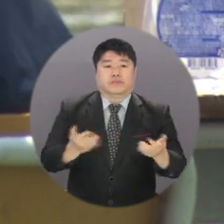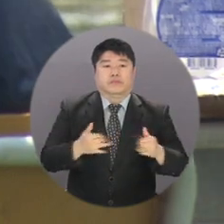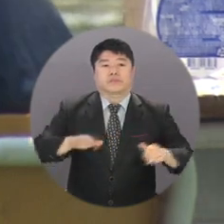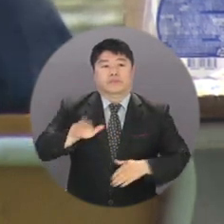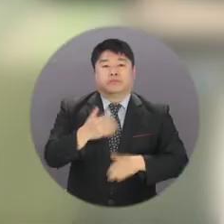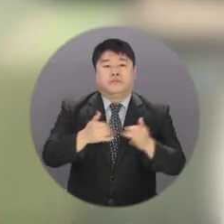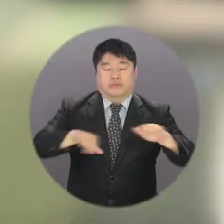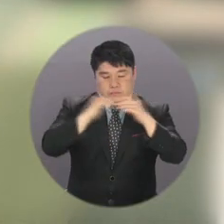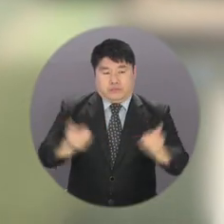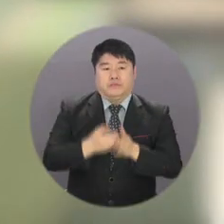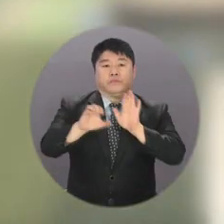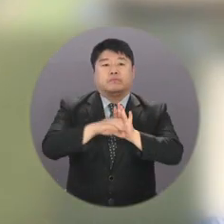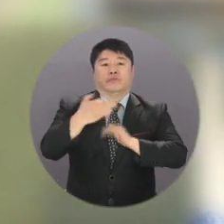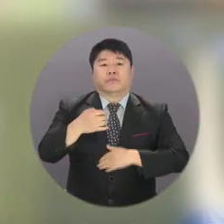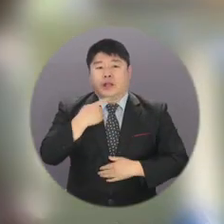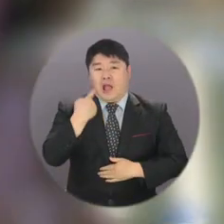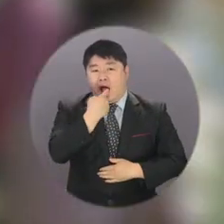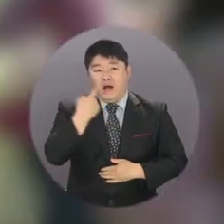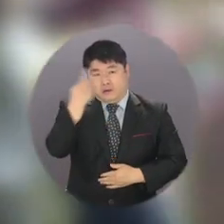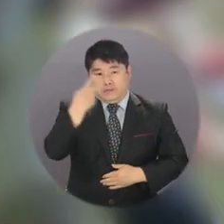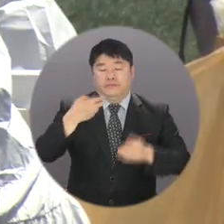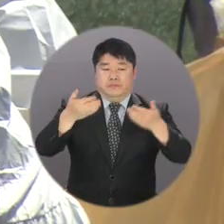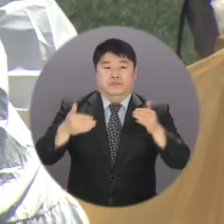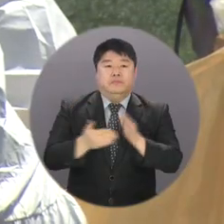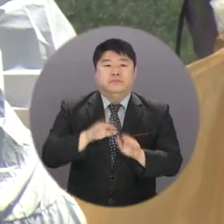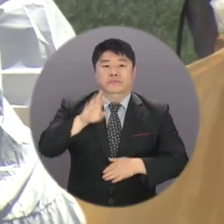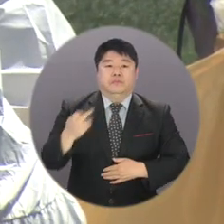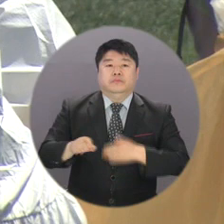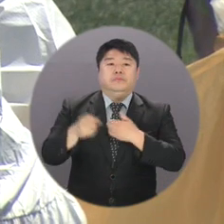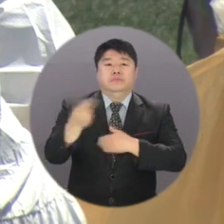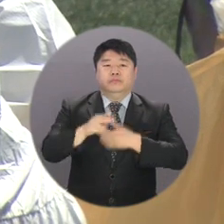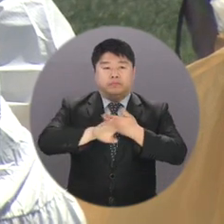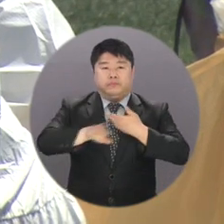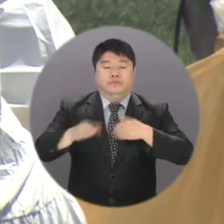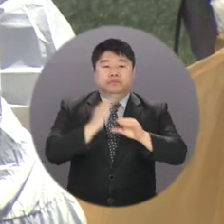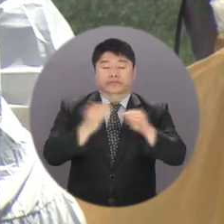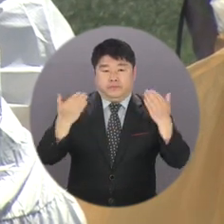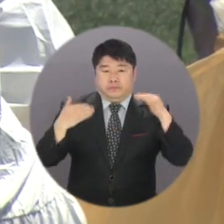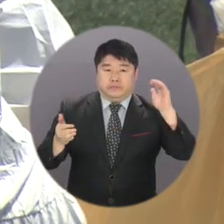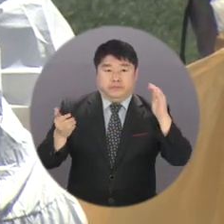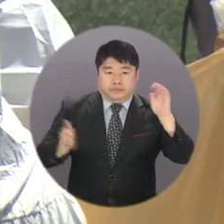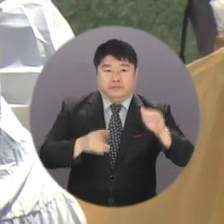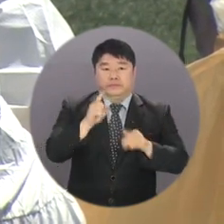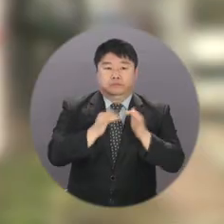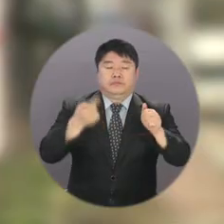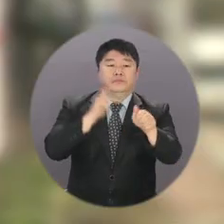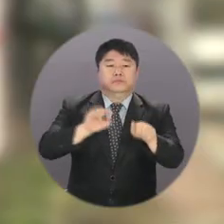명이 모두 코로나19 진단검사를 받았습니다. 광산구의 또 다른 중학교에서도 학생 한 명이